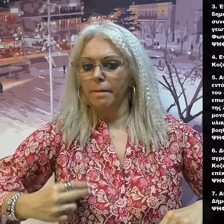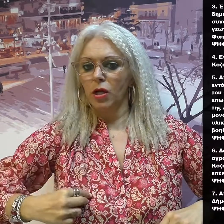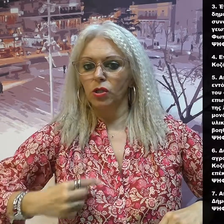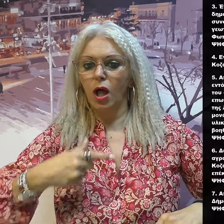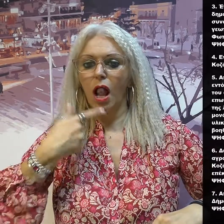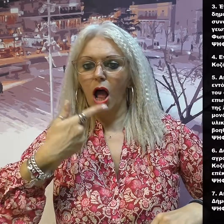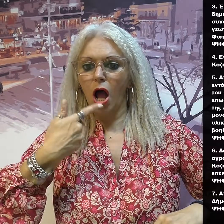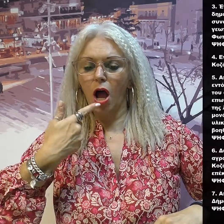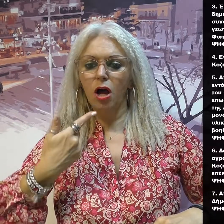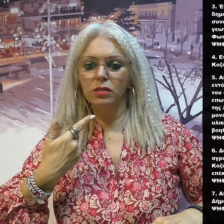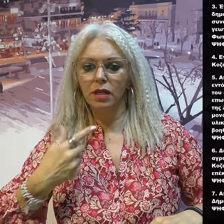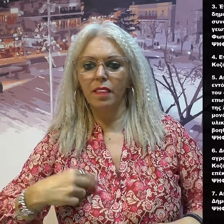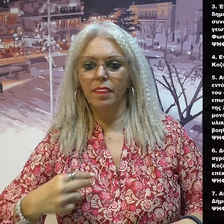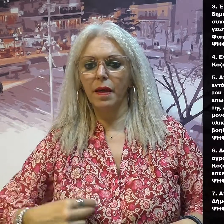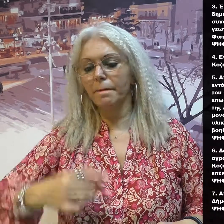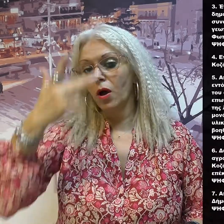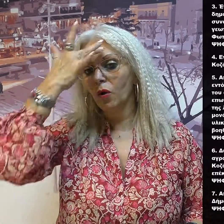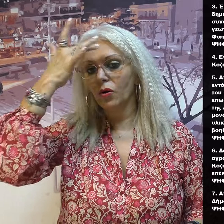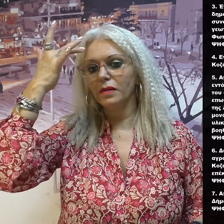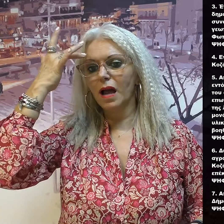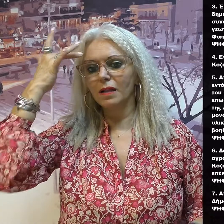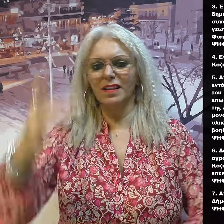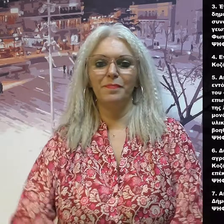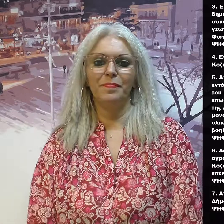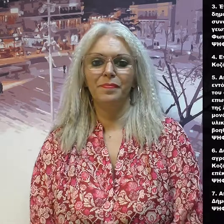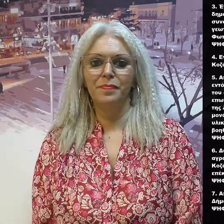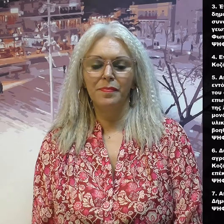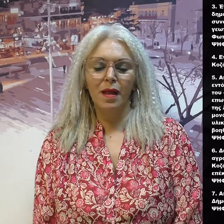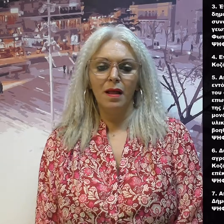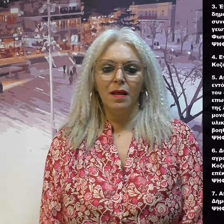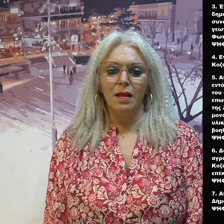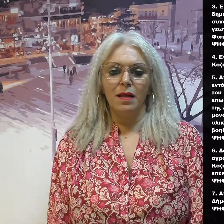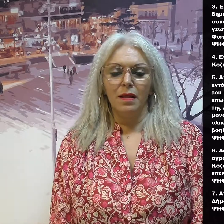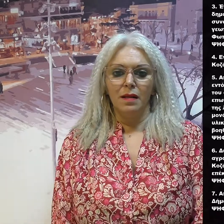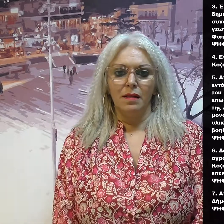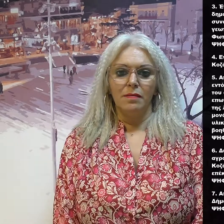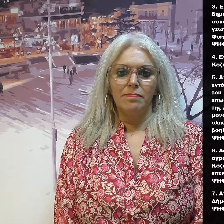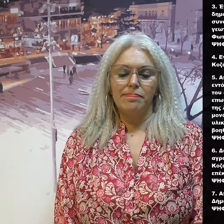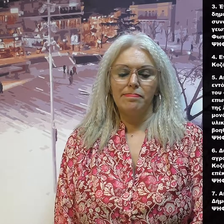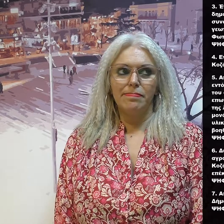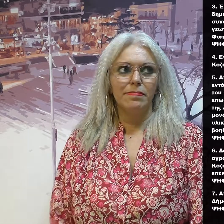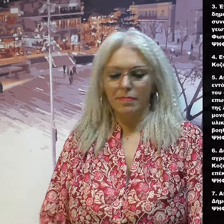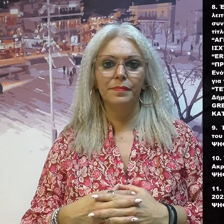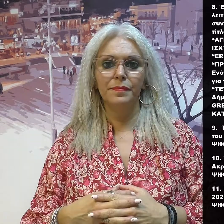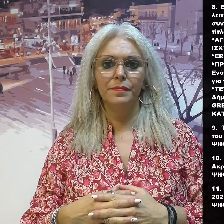ομόφωνα. 7. Αποκατάσταση ανενεργών δημοτικών λατομείων του Δήμου Κοζάνης. Ψηφίστηκε ομόφωνα.